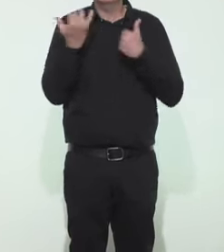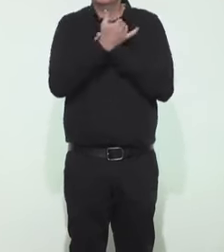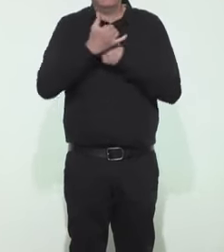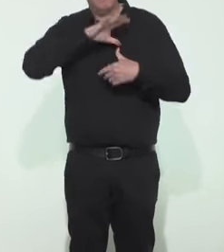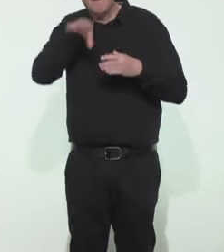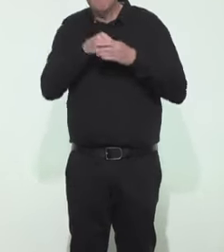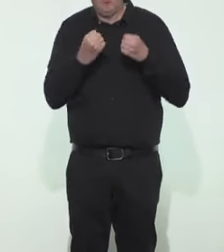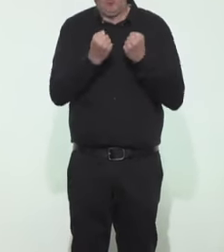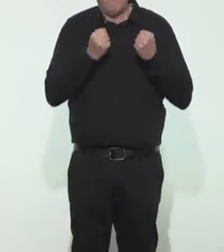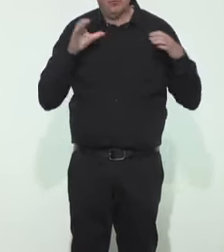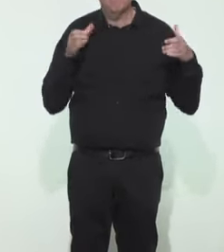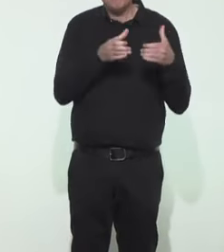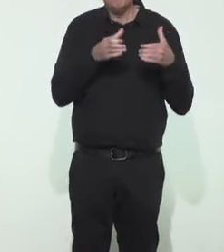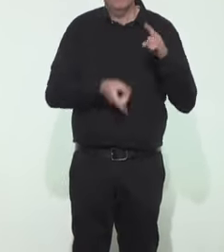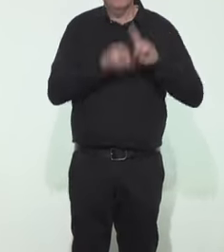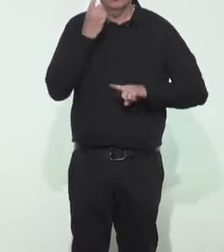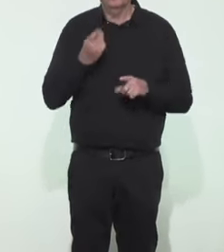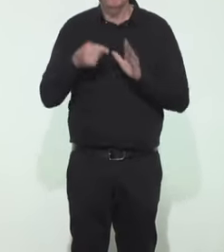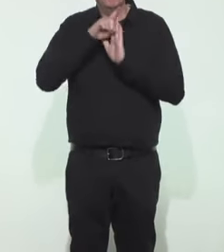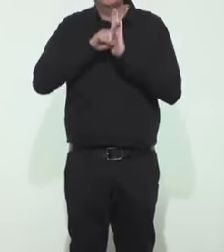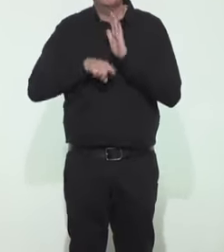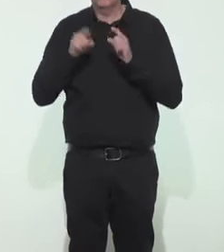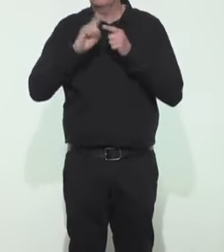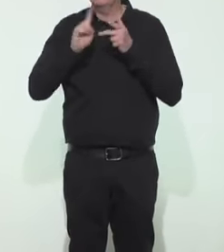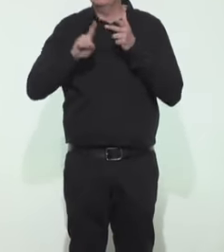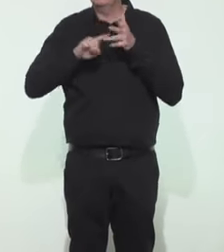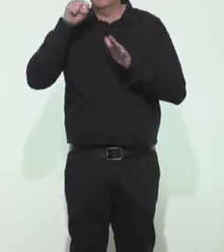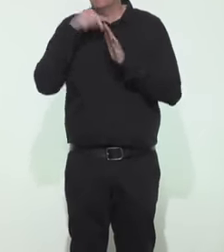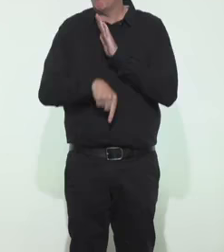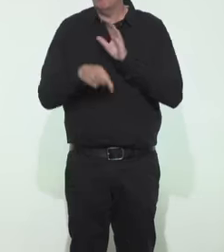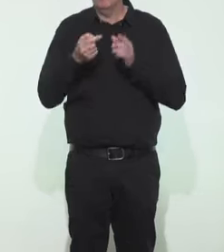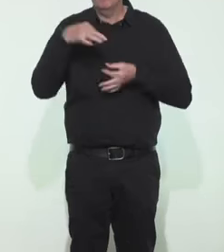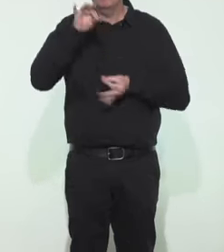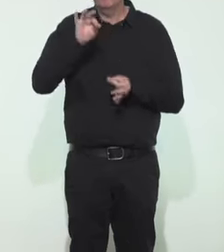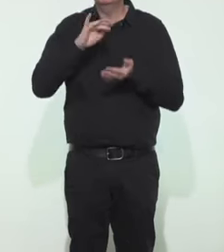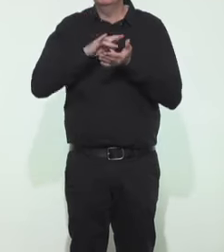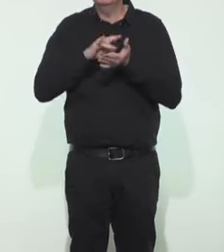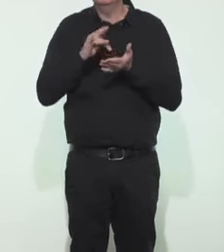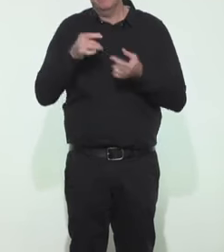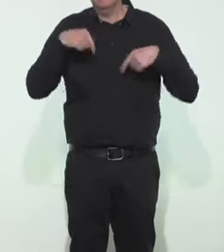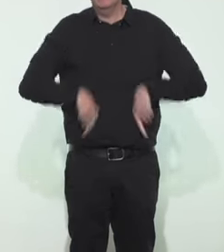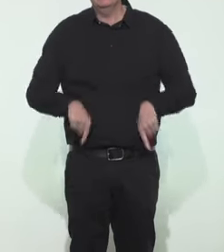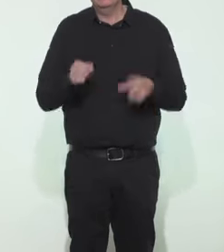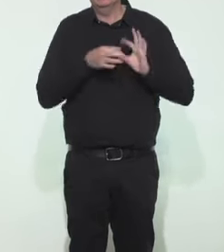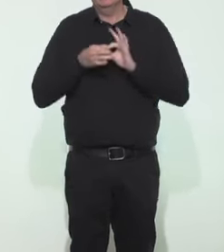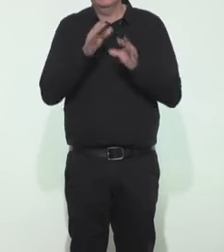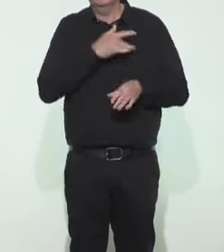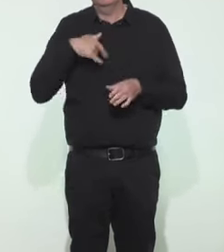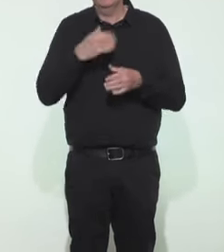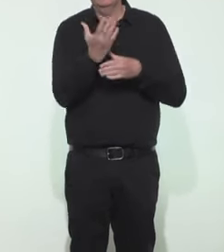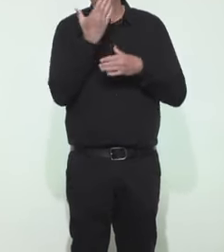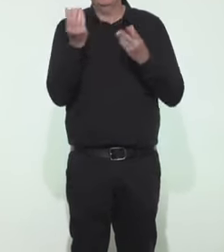l'épidémie le détail de ces mesures très importantes sont recensées sur le site du ministère des solidarités et de la santé